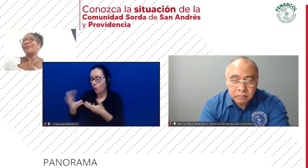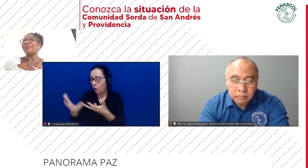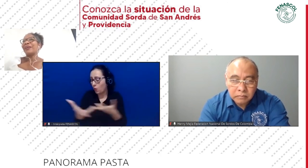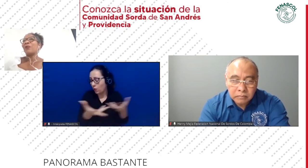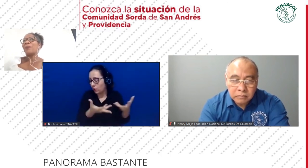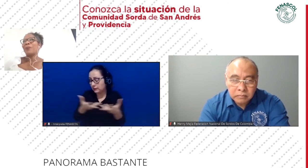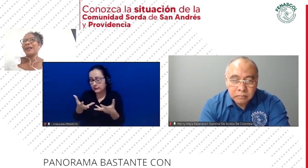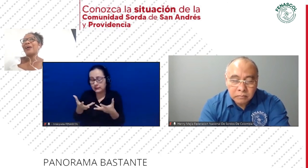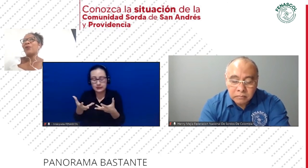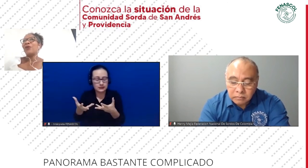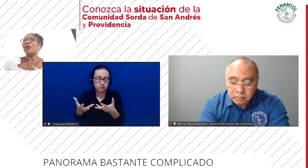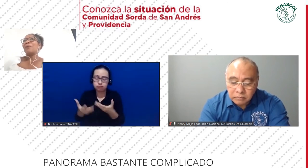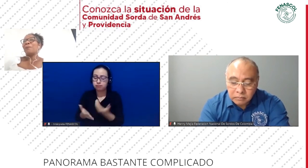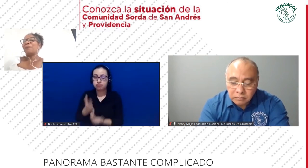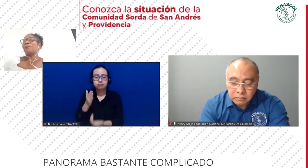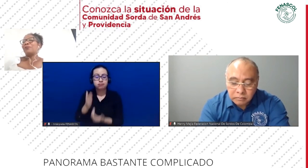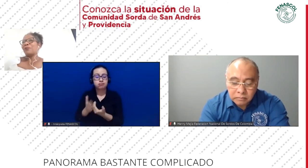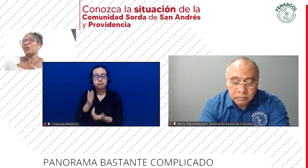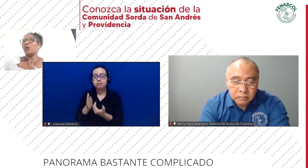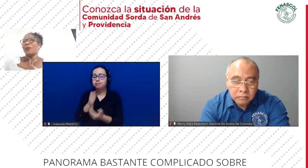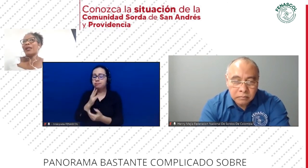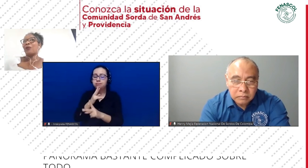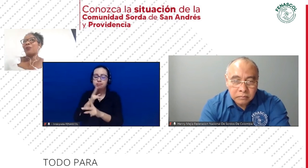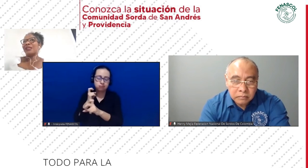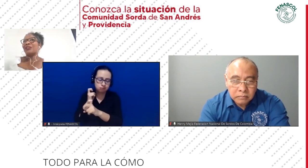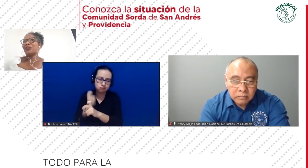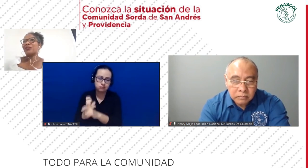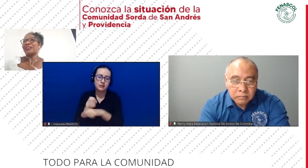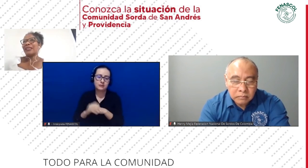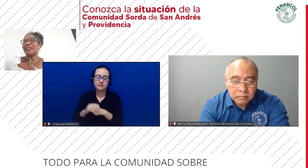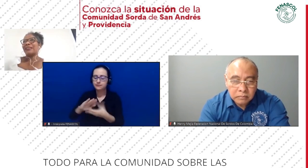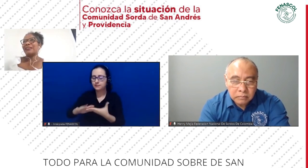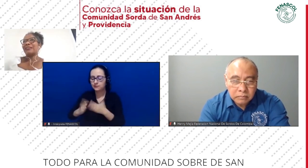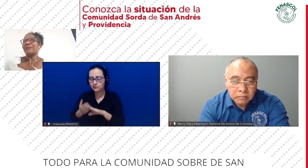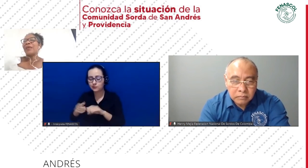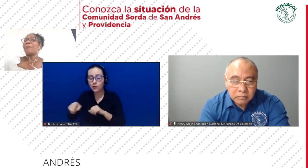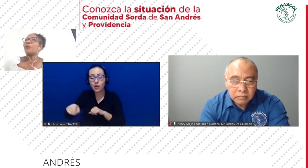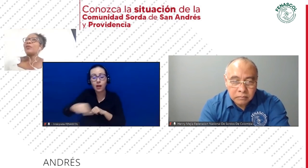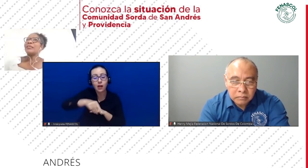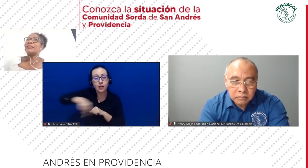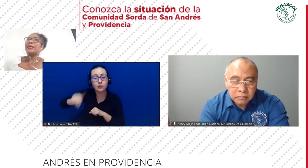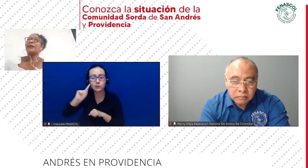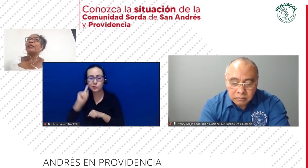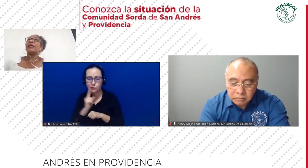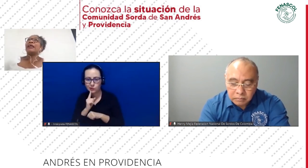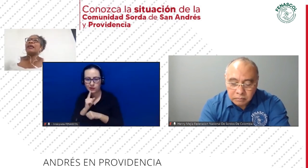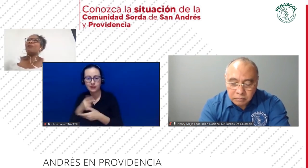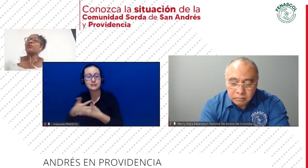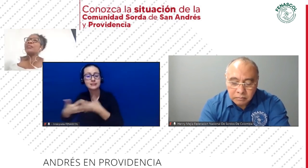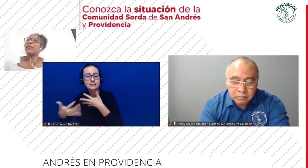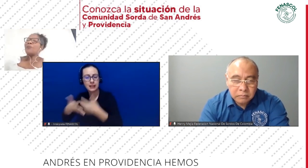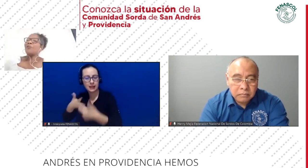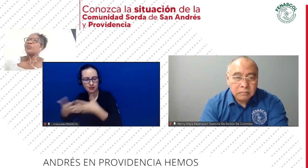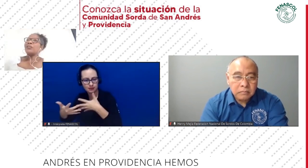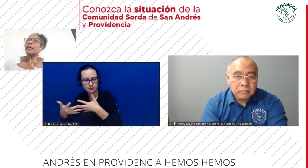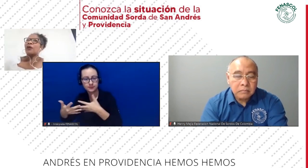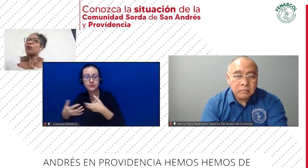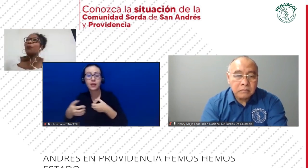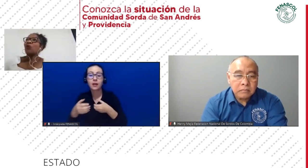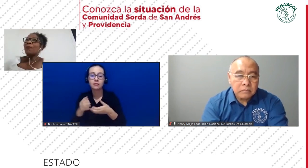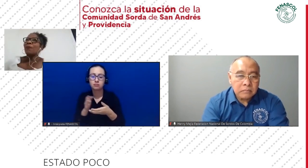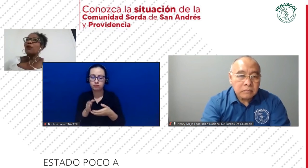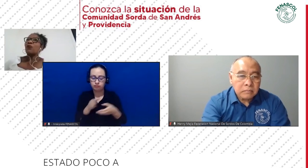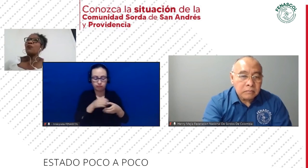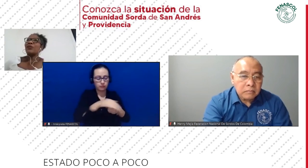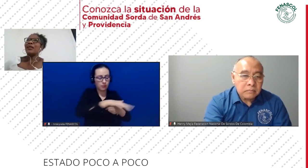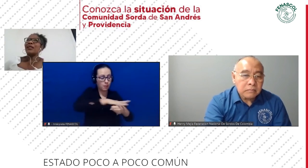bastante complicado sobre todo para la comunidad sorda de san andrés en providencia hemos estado